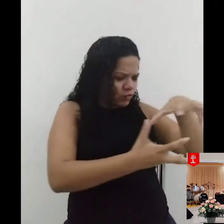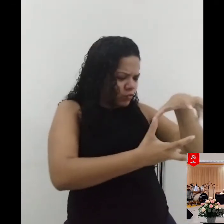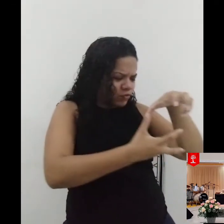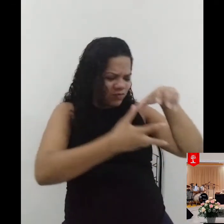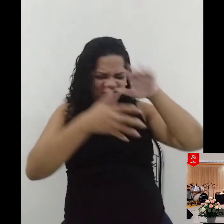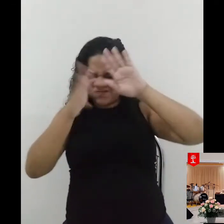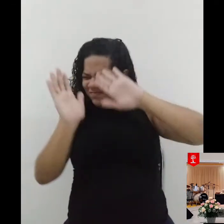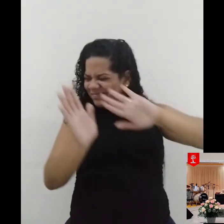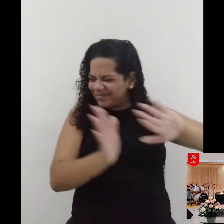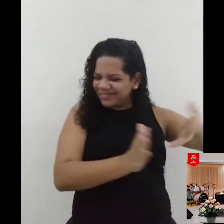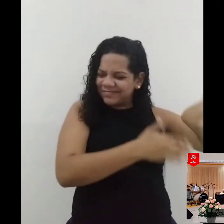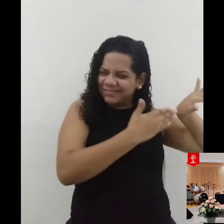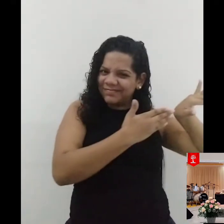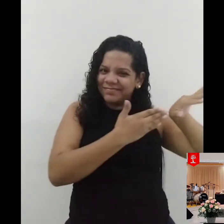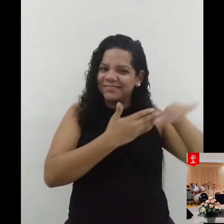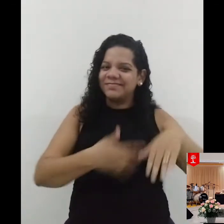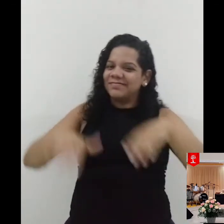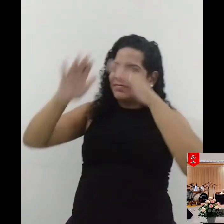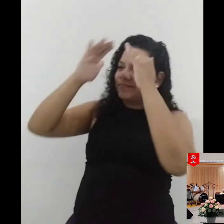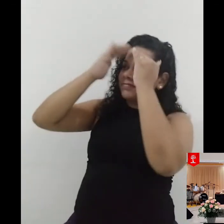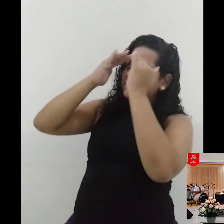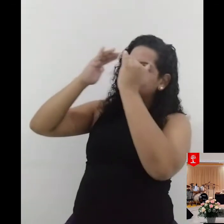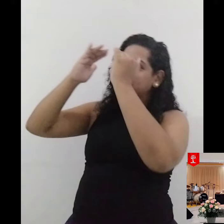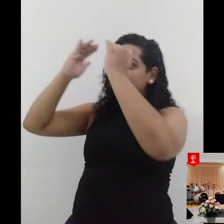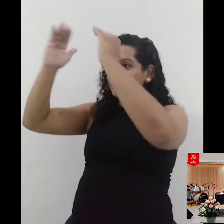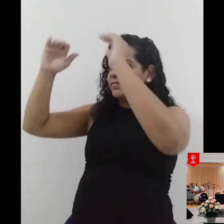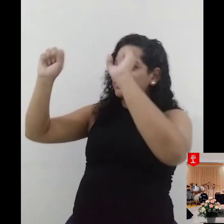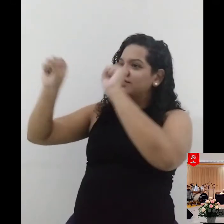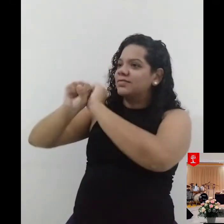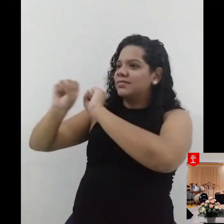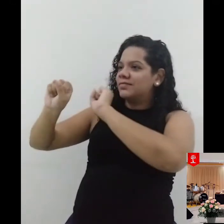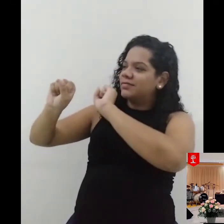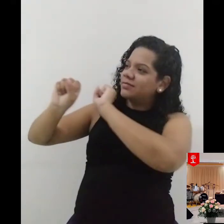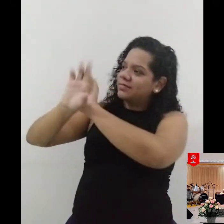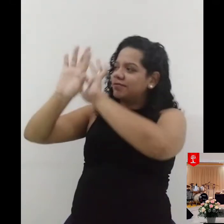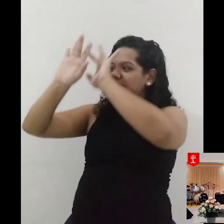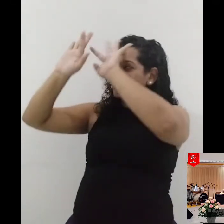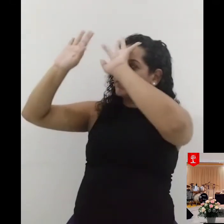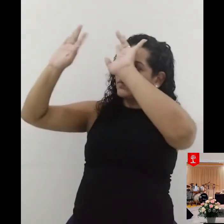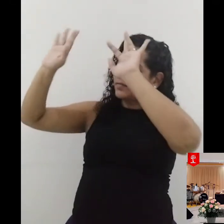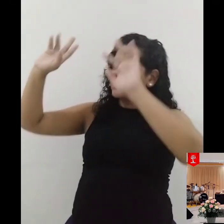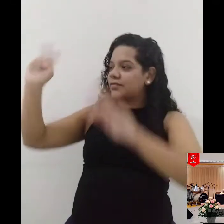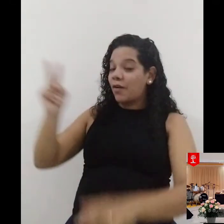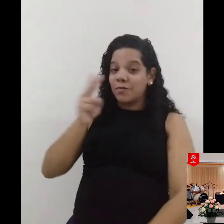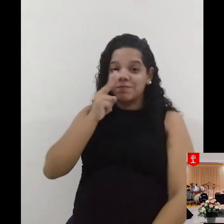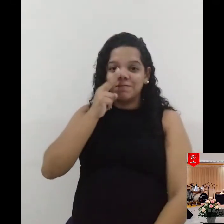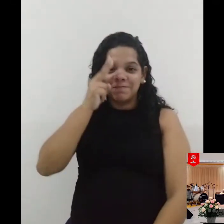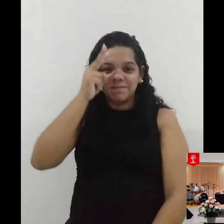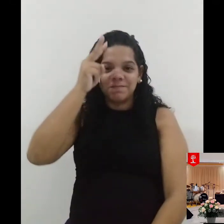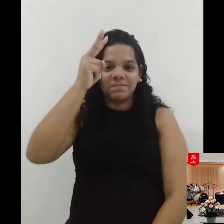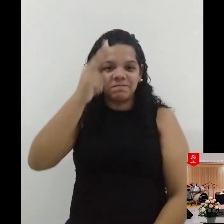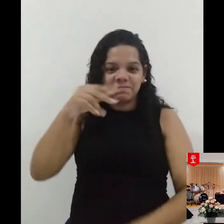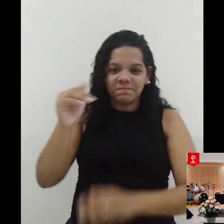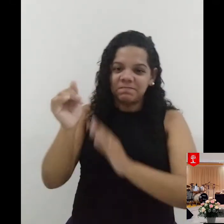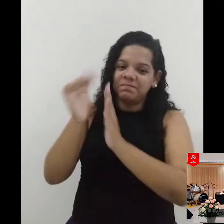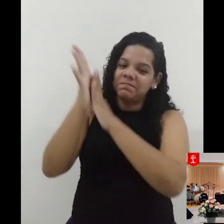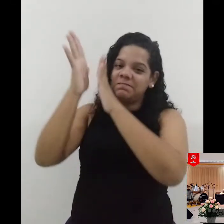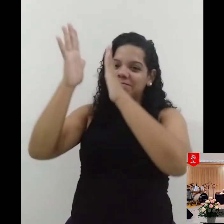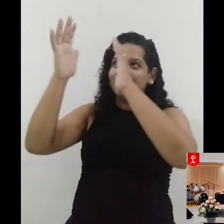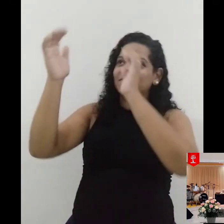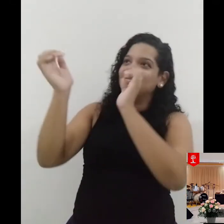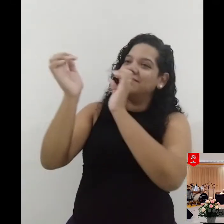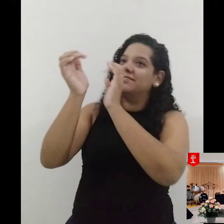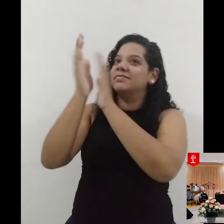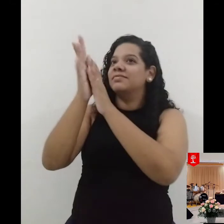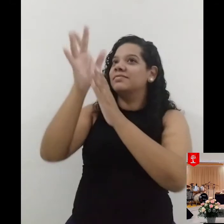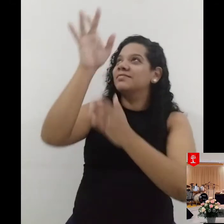a Deus. E o levantar das minhas mãos é pra dizer que